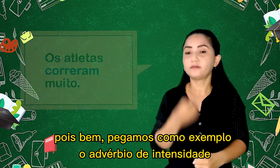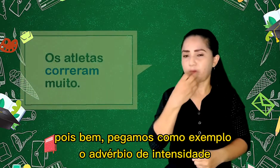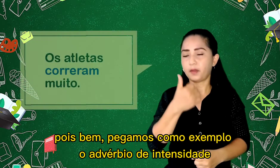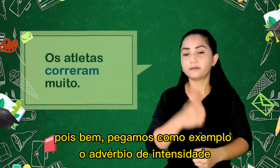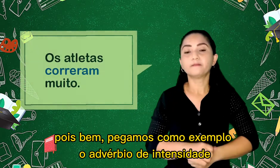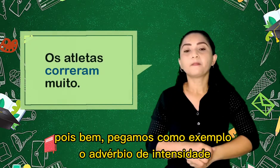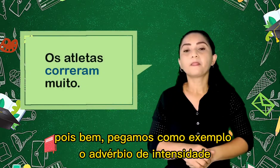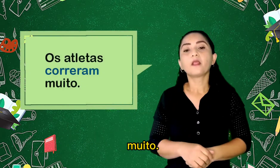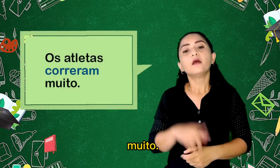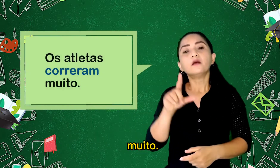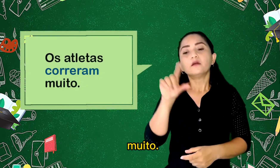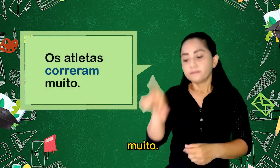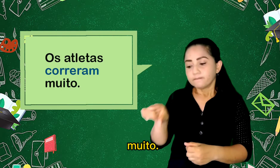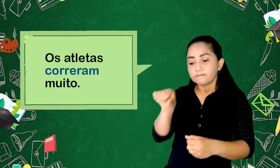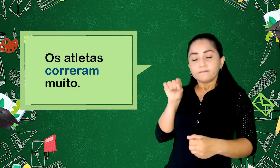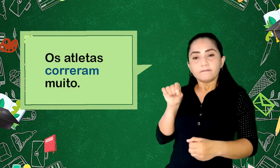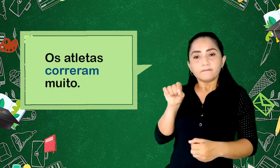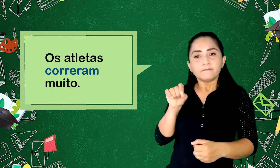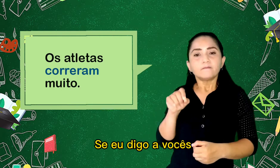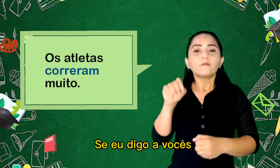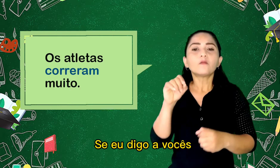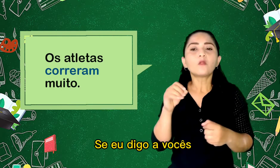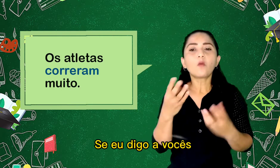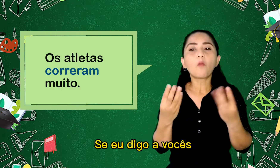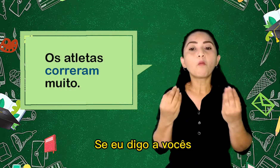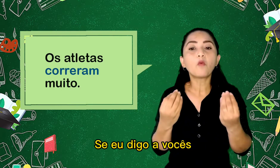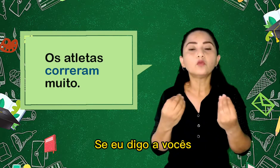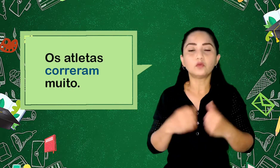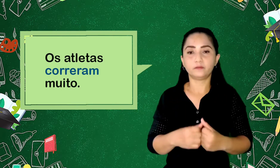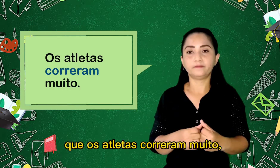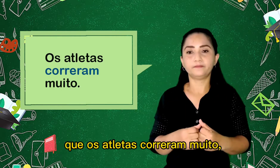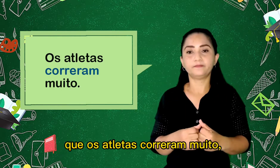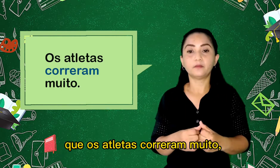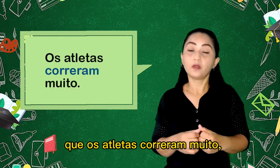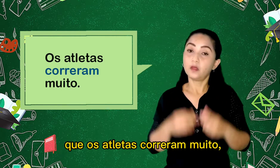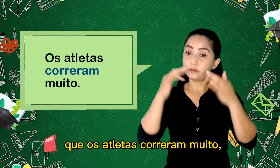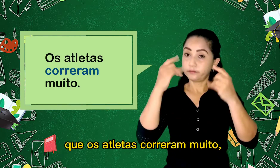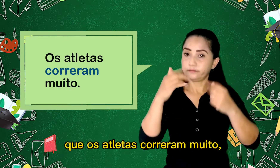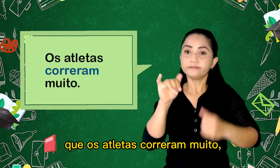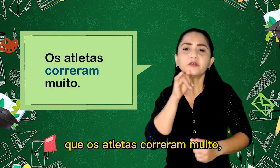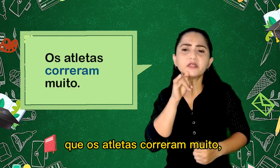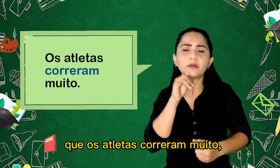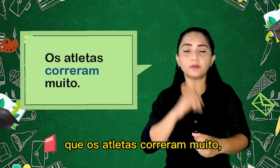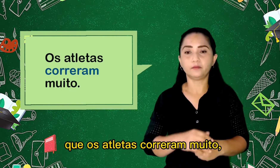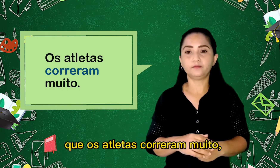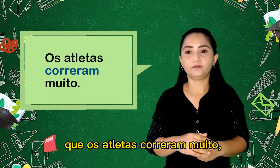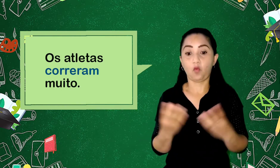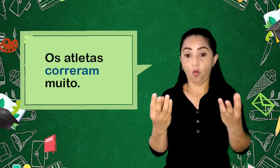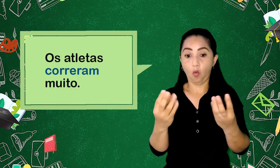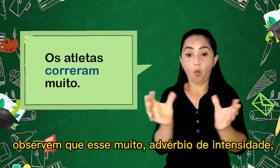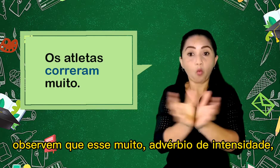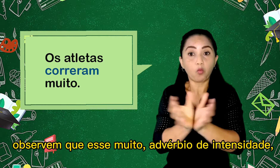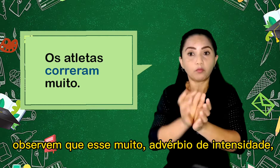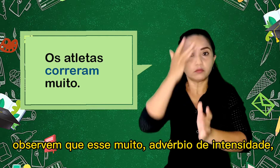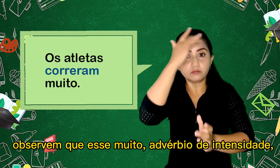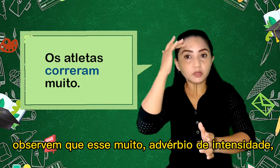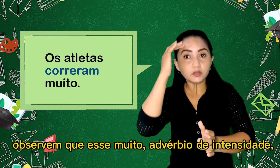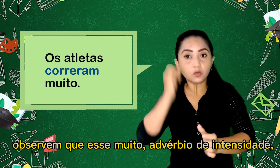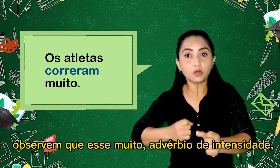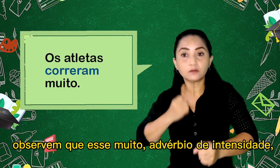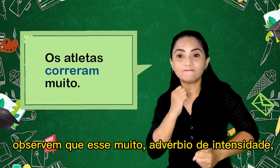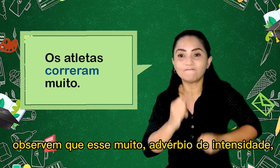o advérbio de intensidade muito. Se eu digo a vocês que os atletas correram muito,